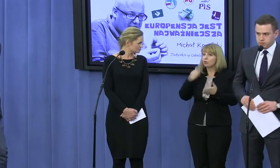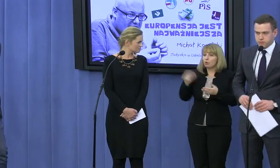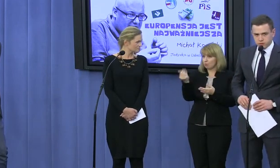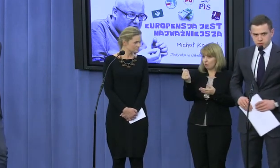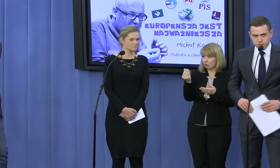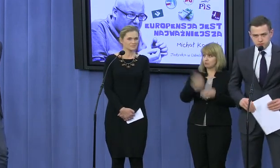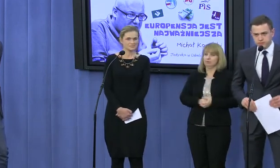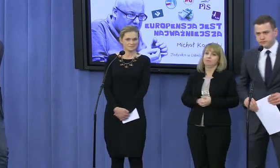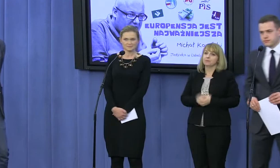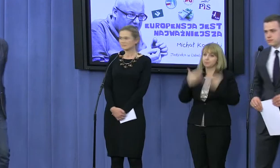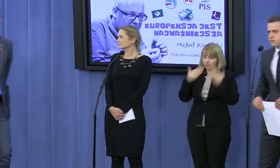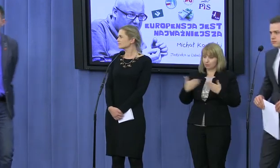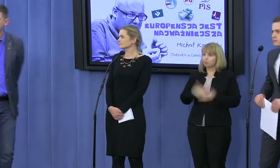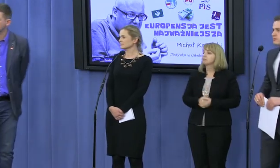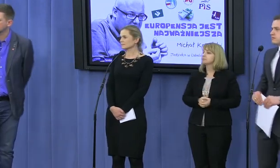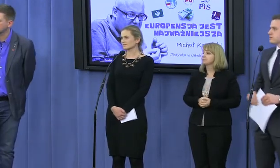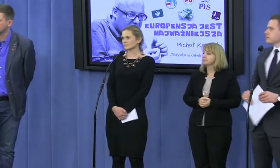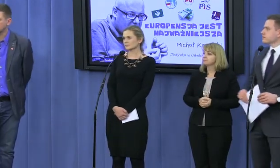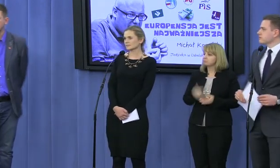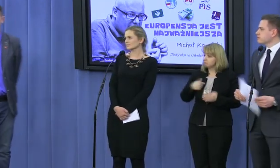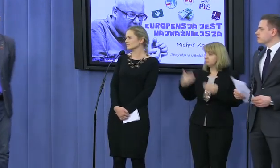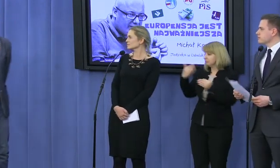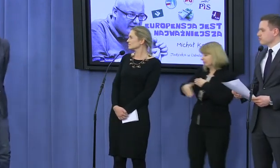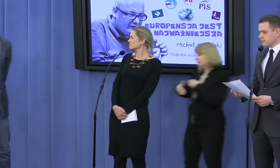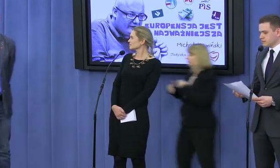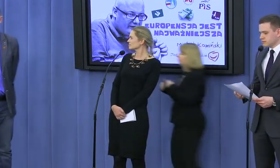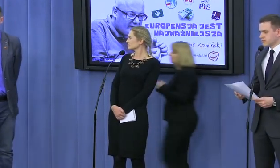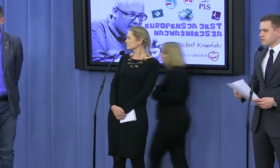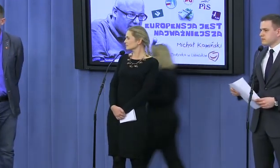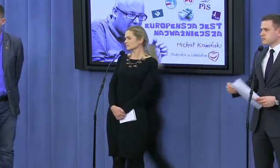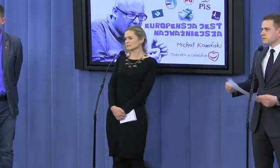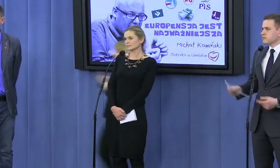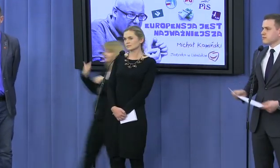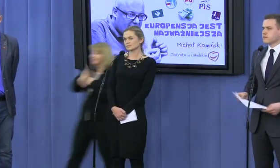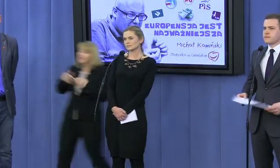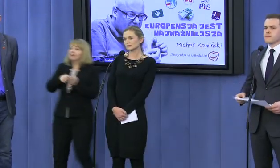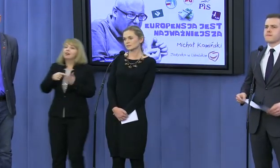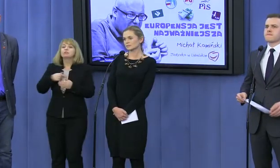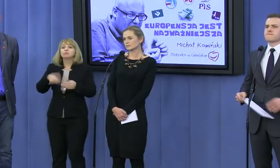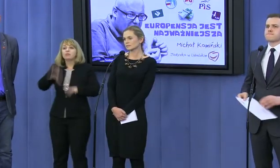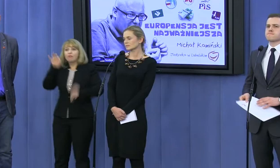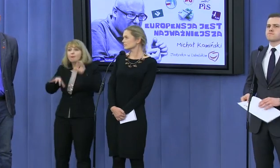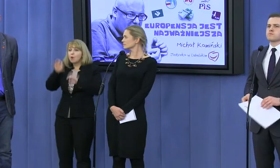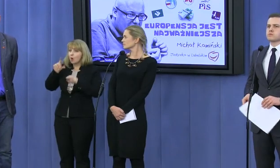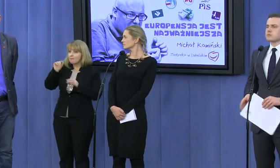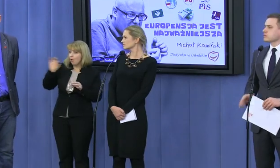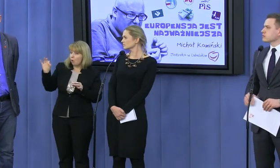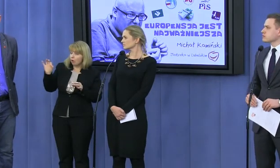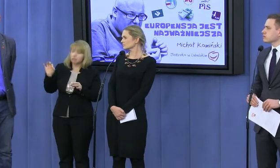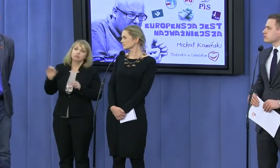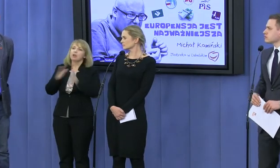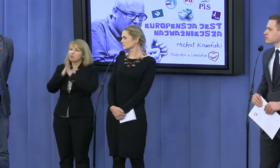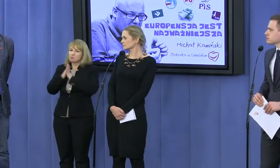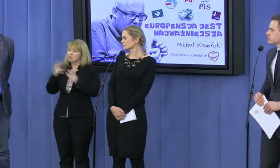pieniądze. Dziękuję bardzo. Dziękuję bardzo. Ja zakończę takim apelem, apelem do wyborców, wyborców Platformy. Otóż naprawdę nie